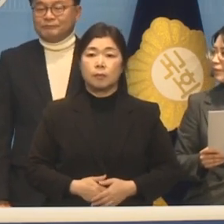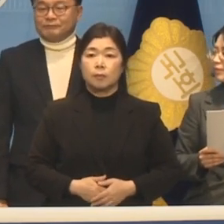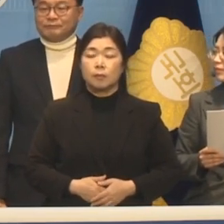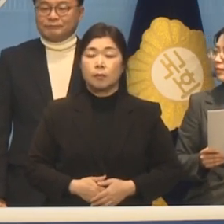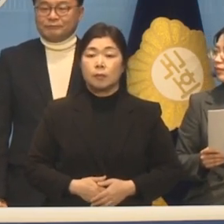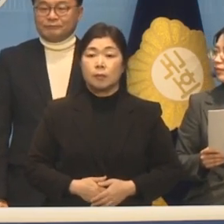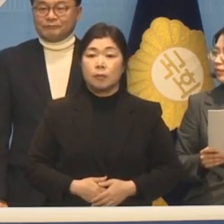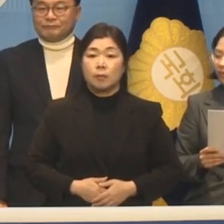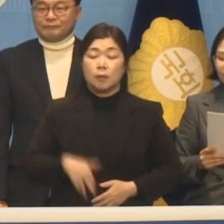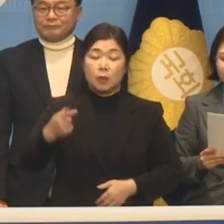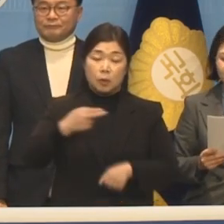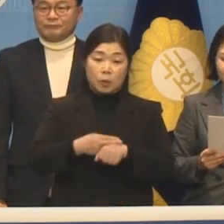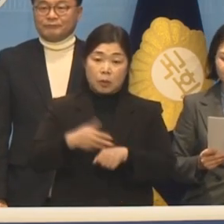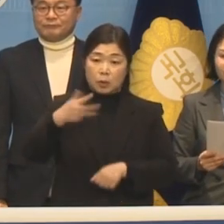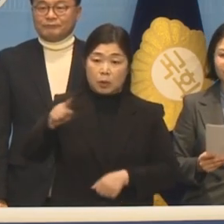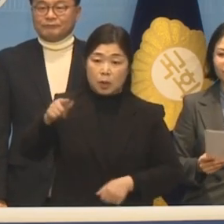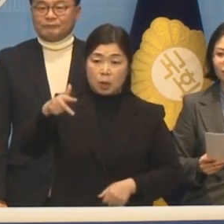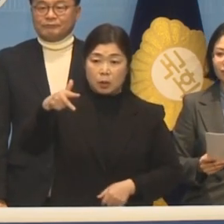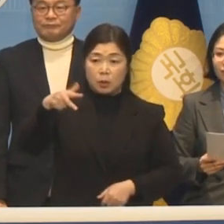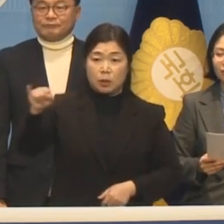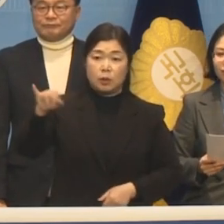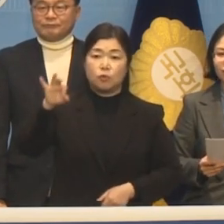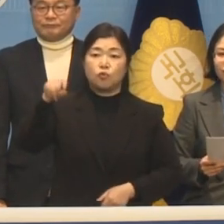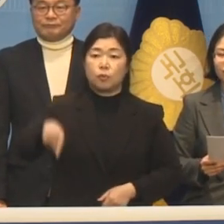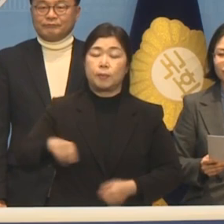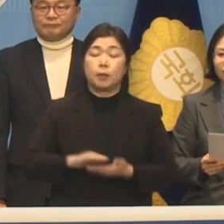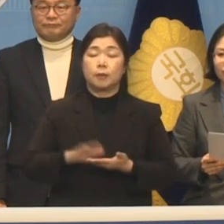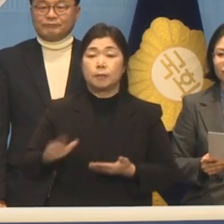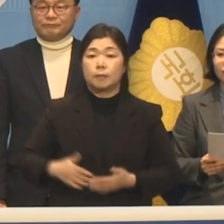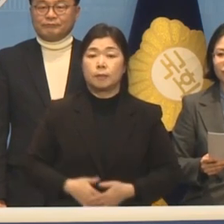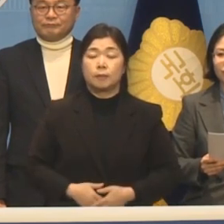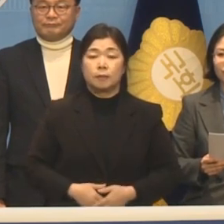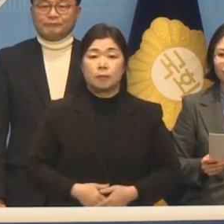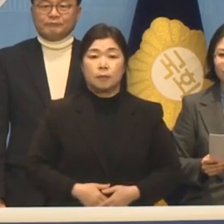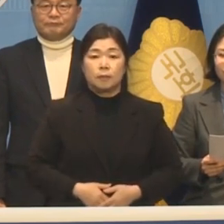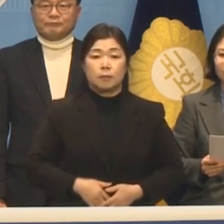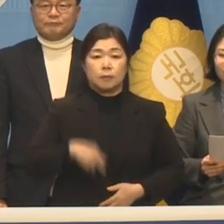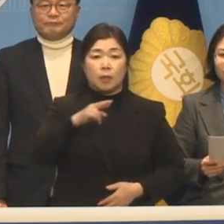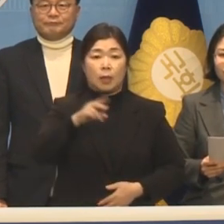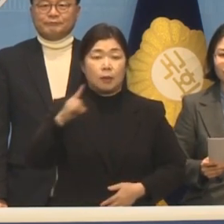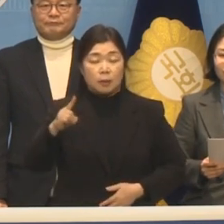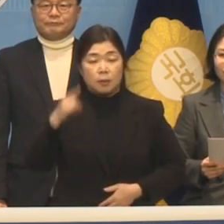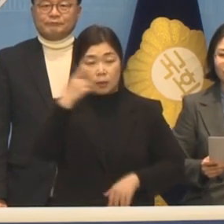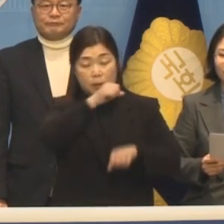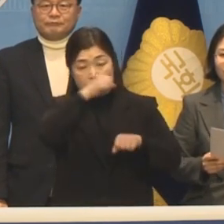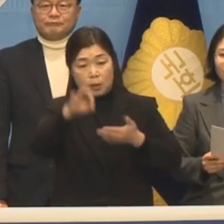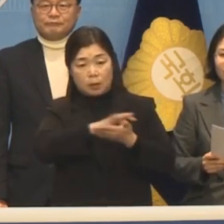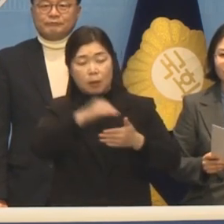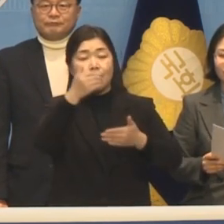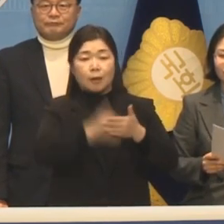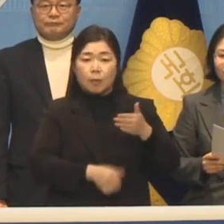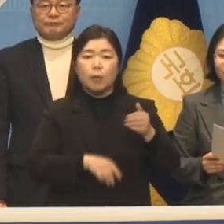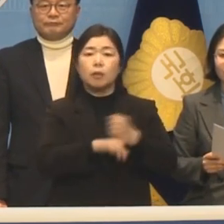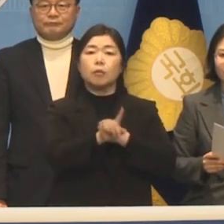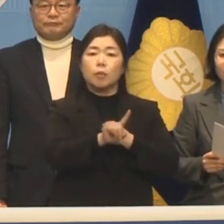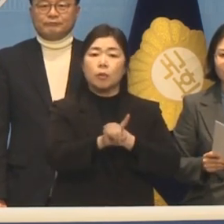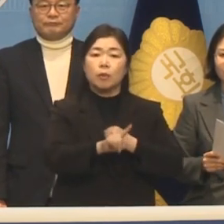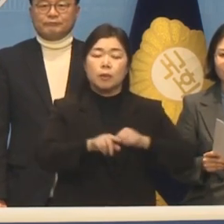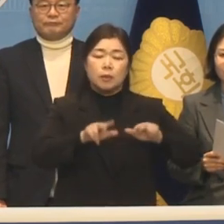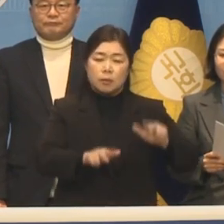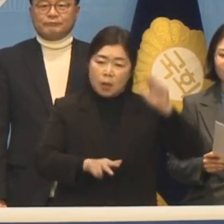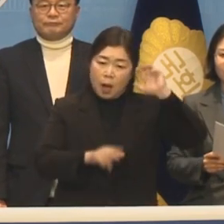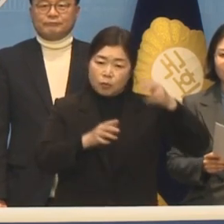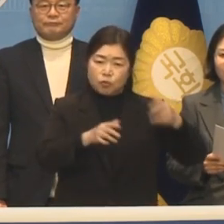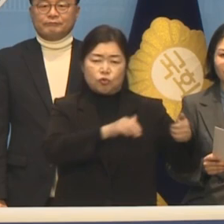네, 카이스트 교수 차지호라고 합니다. 그 R&D 예산을 삭감하는 것은 현재의 대한민국을